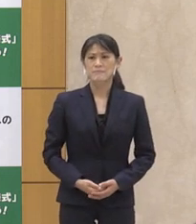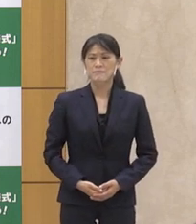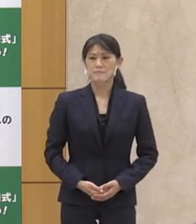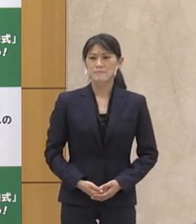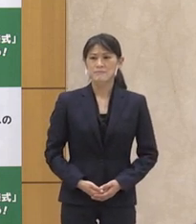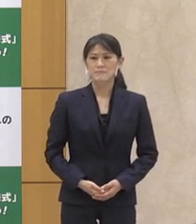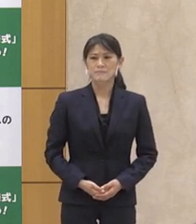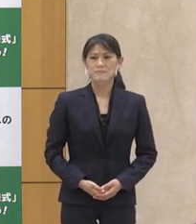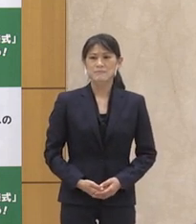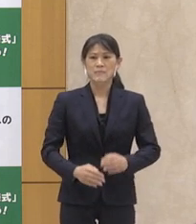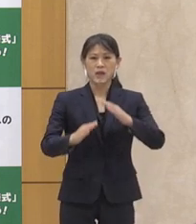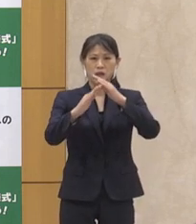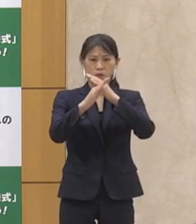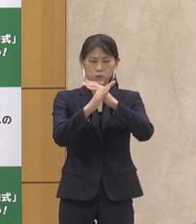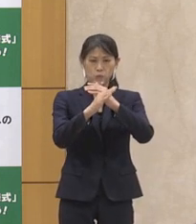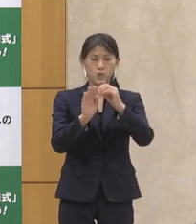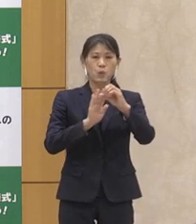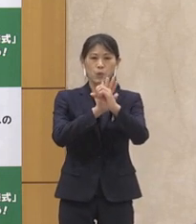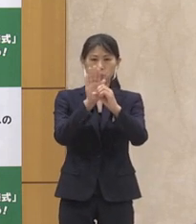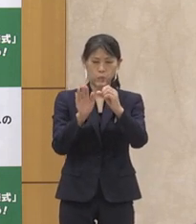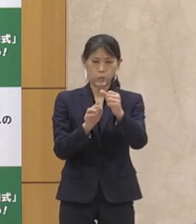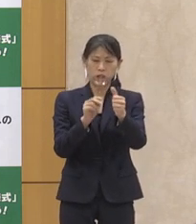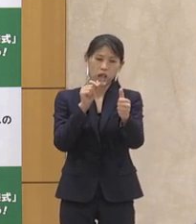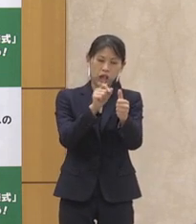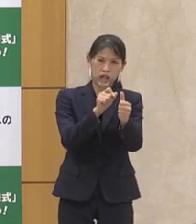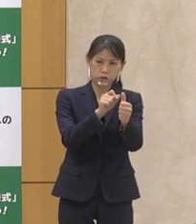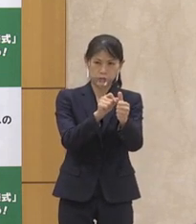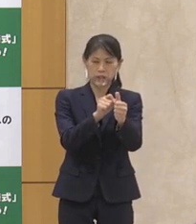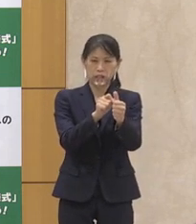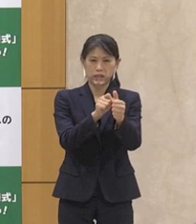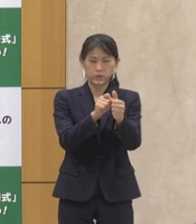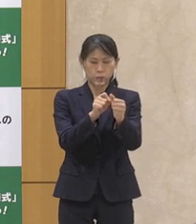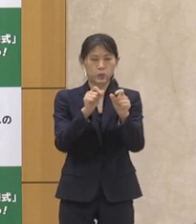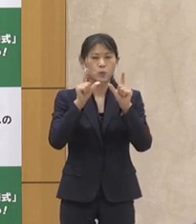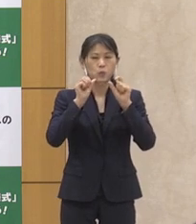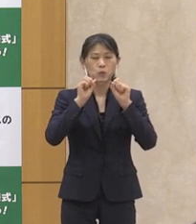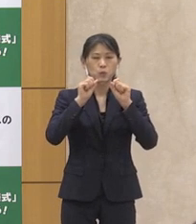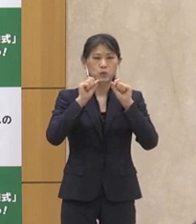ノーコロナハラスメントの啓発キャンペーンに関してなんですが、